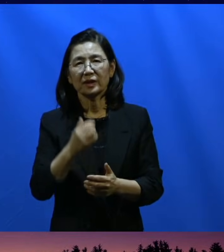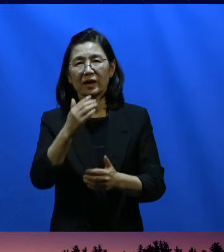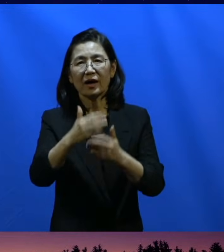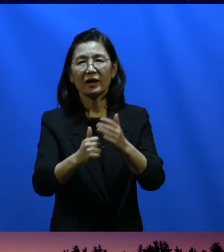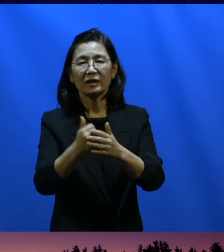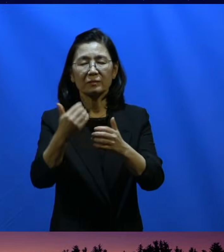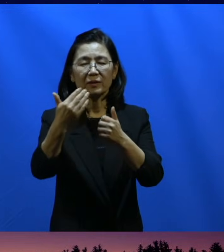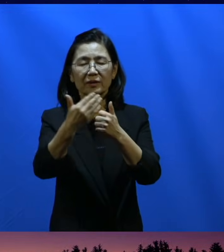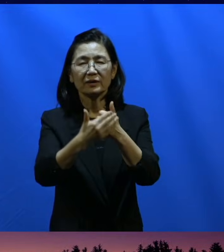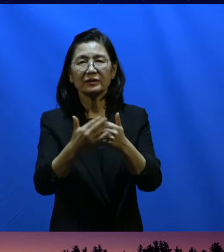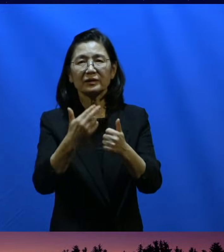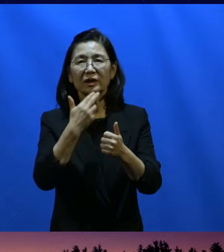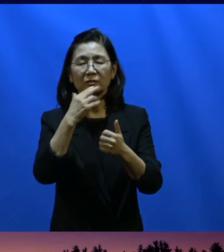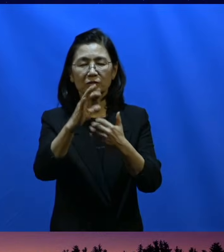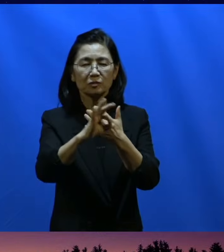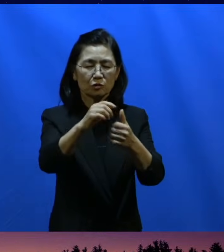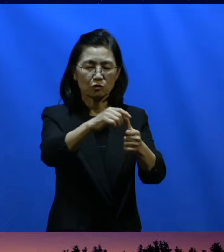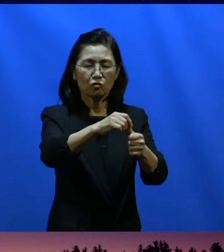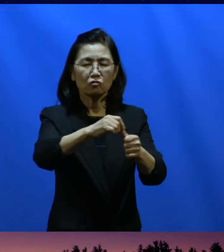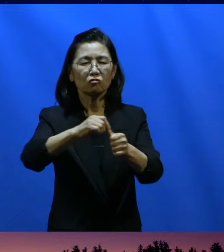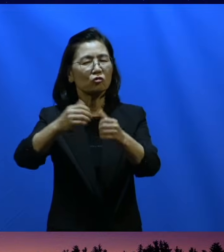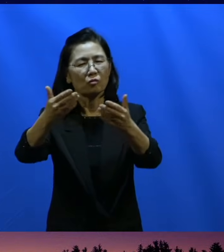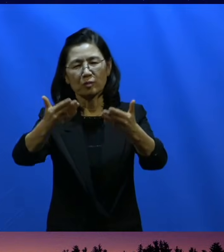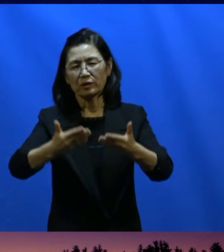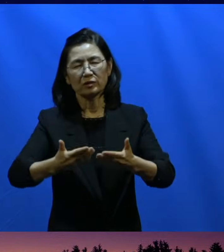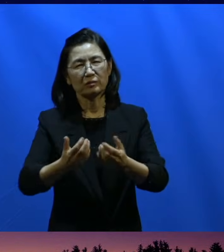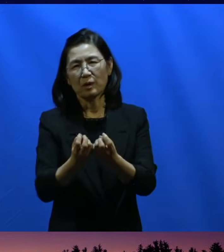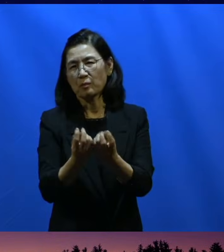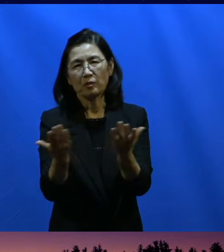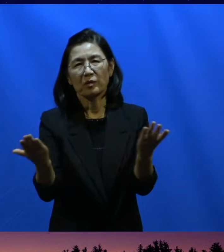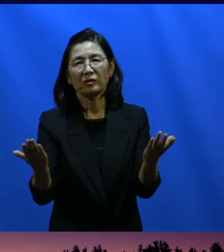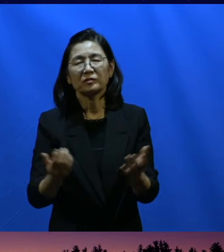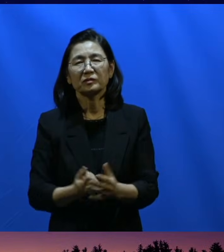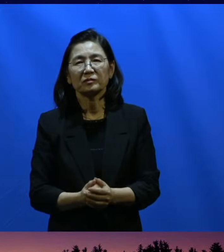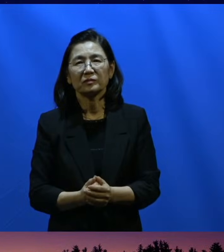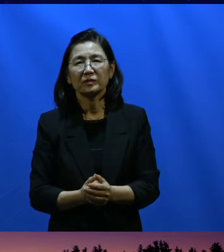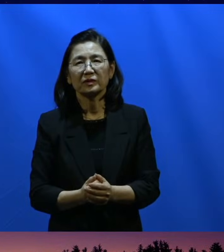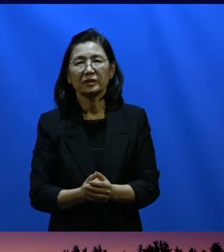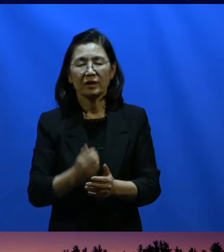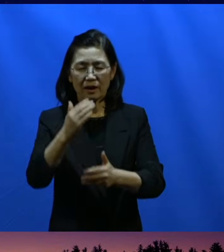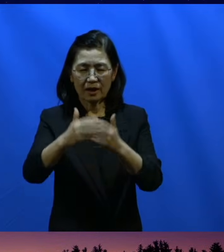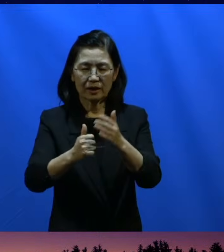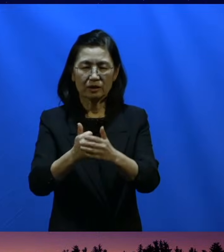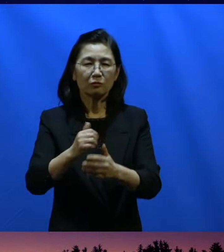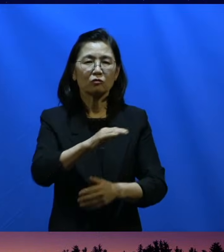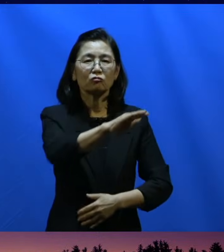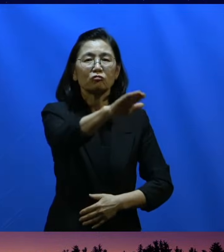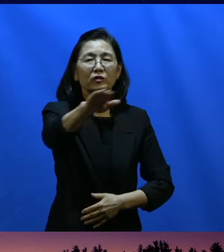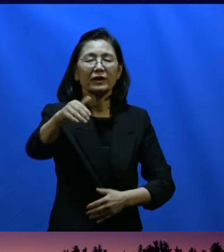우리는 구원 얻을 길이 없는 자들입니다. 하나님이 우리에게 은혜를 베푸셨습니다.